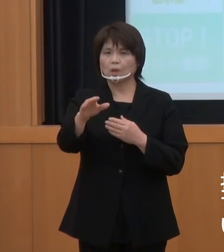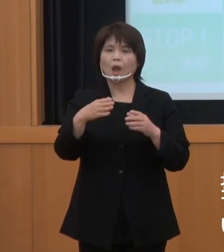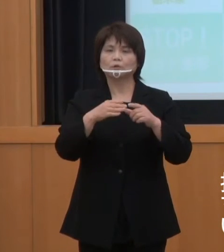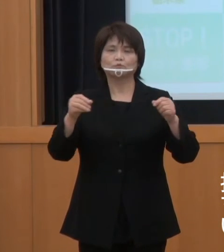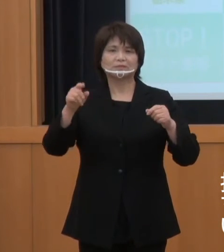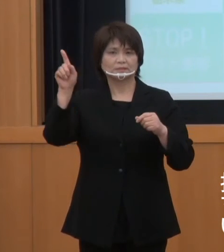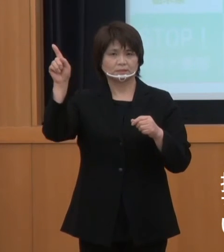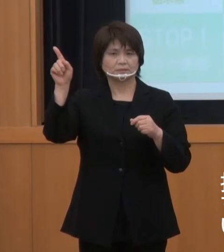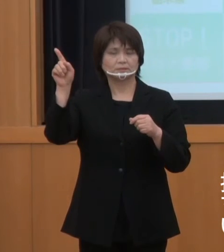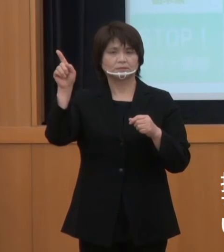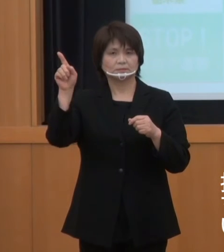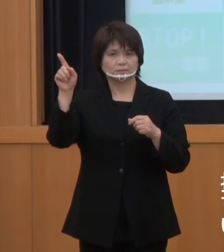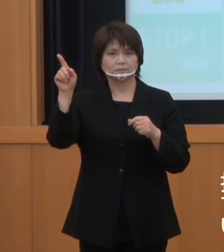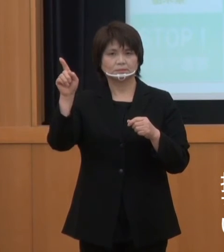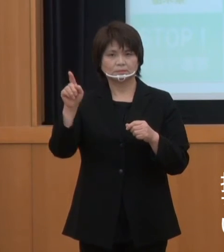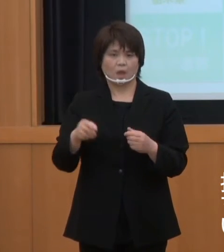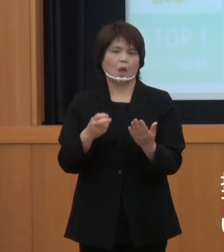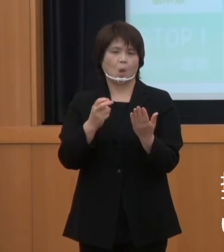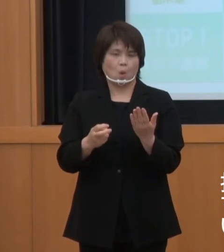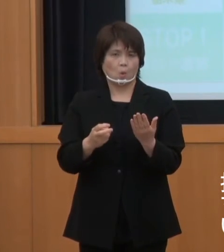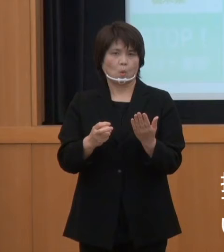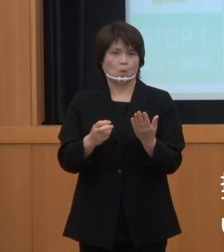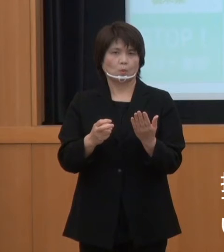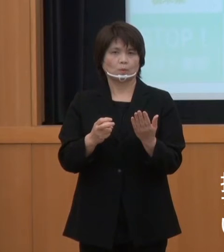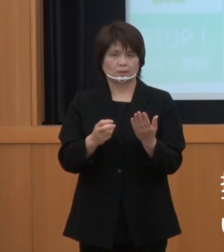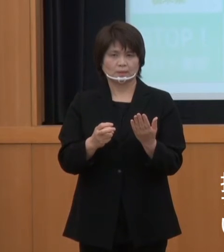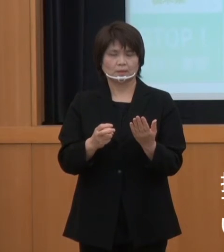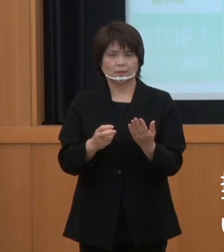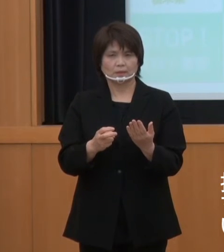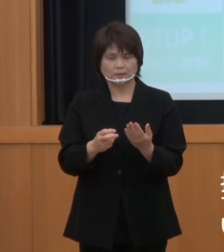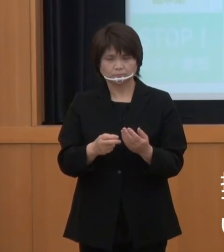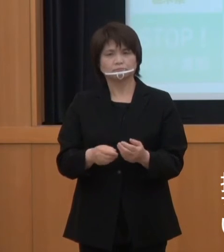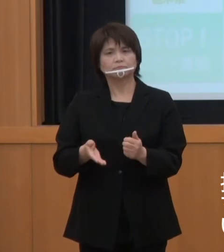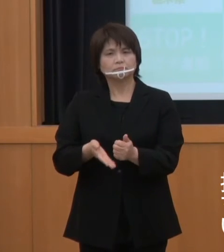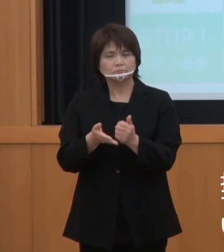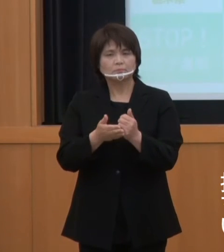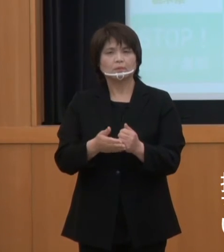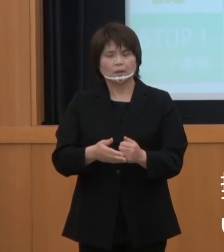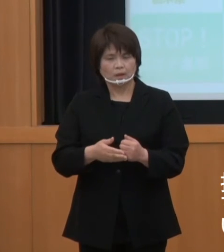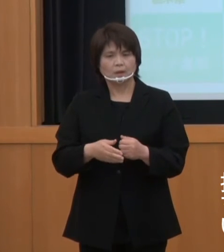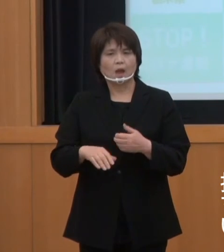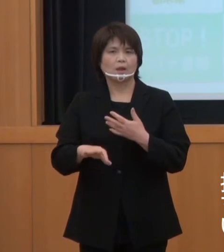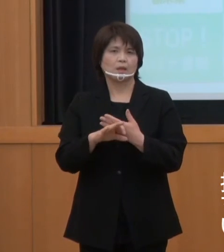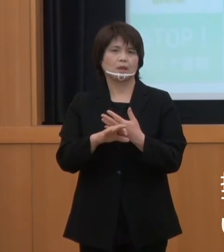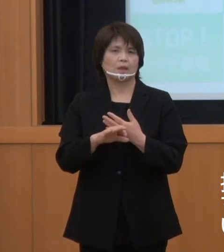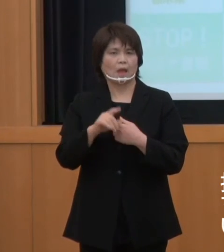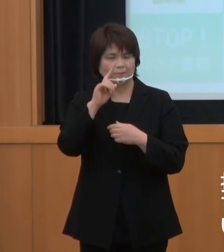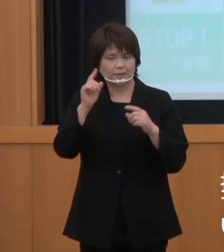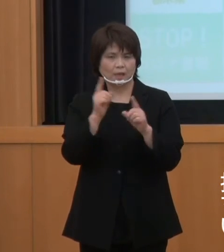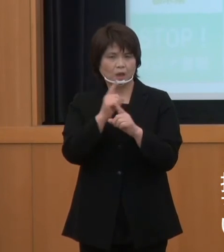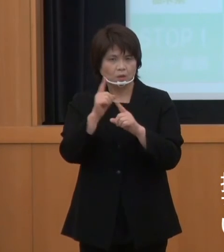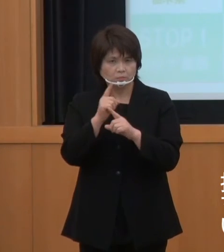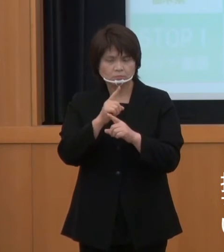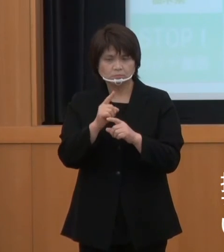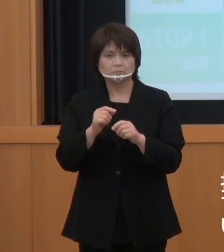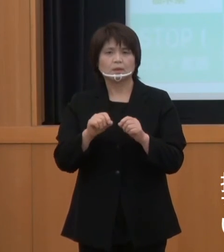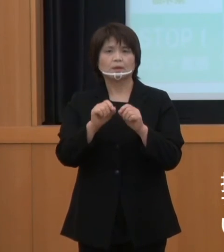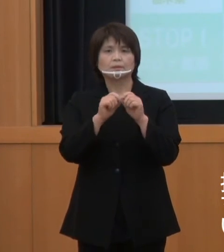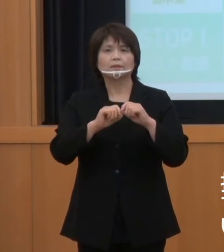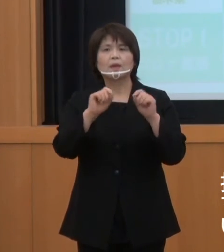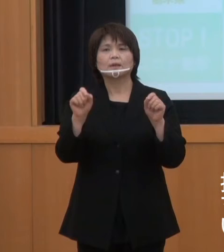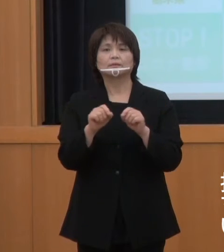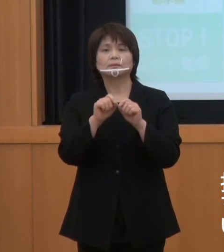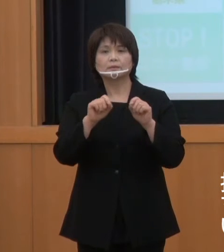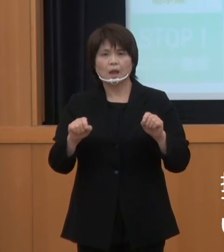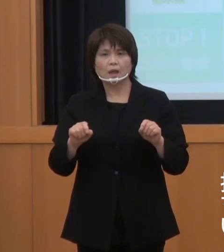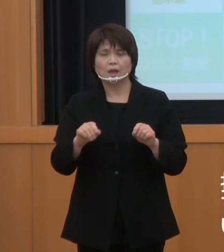国における法令、政省令等の見直しもあり、実際に応印が廃